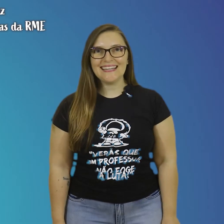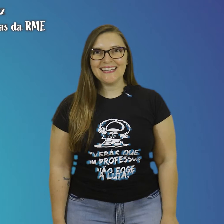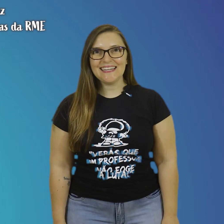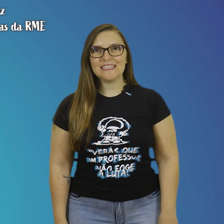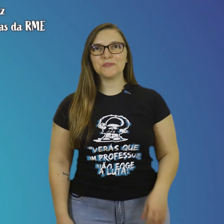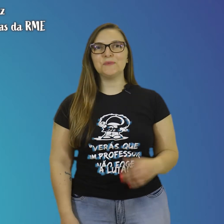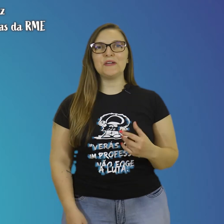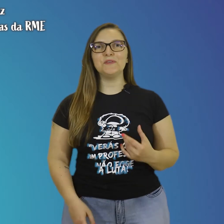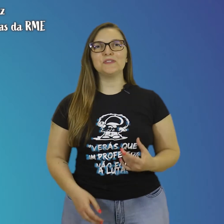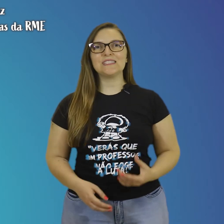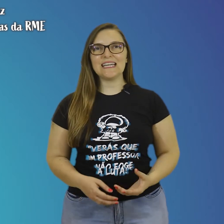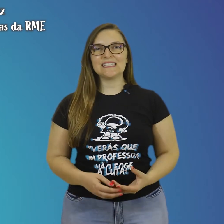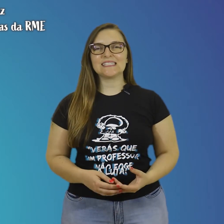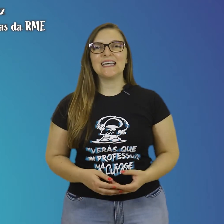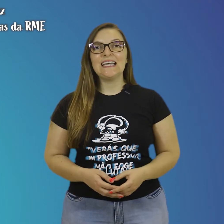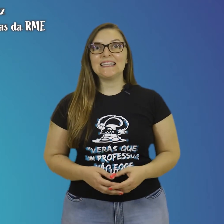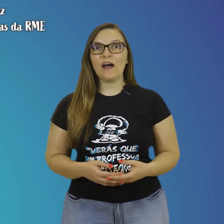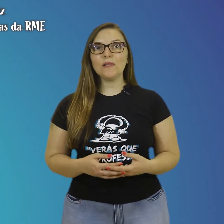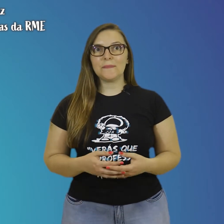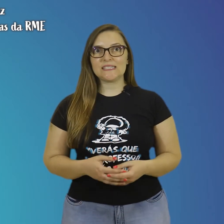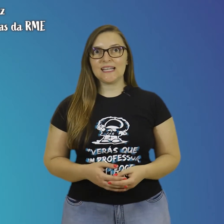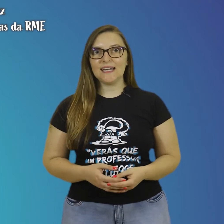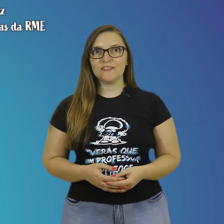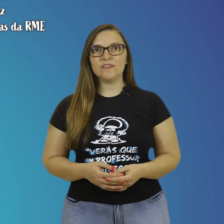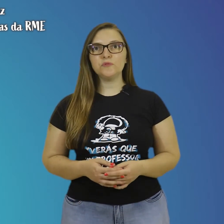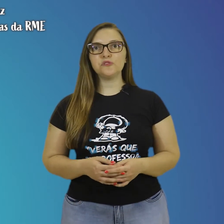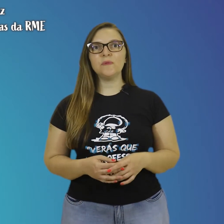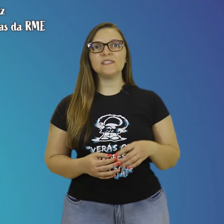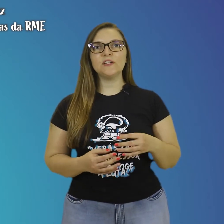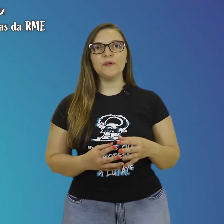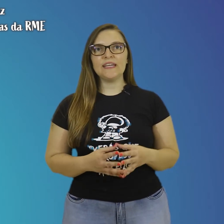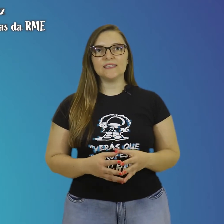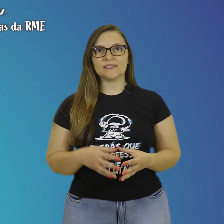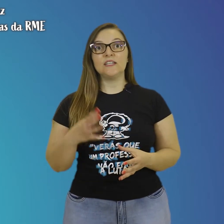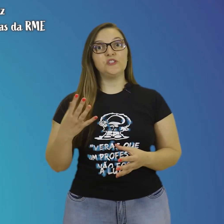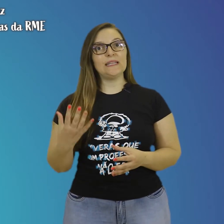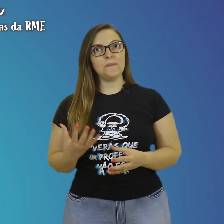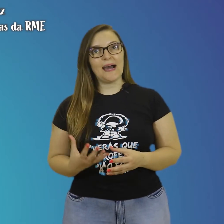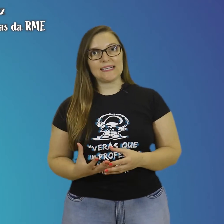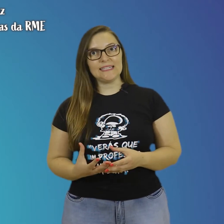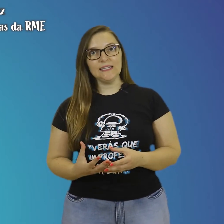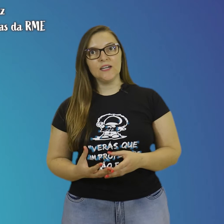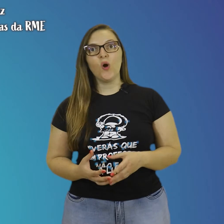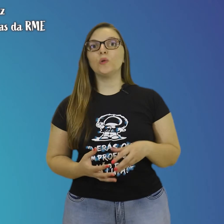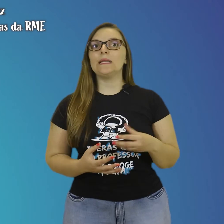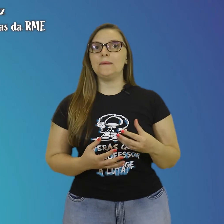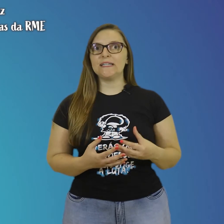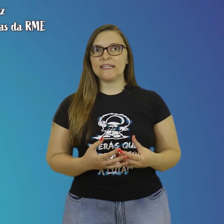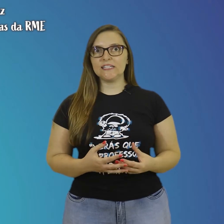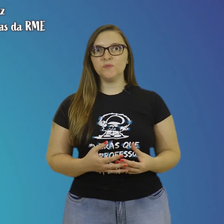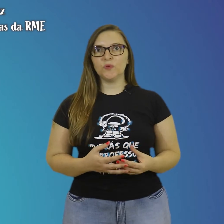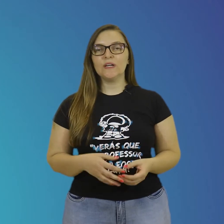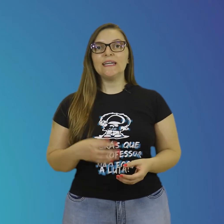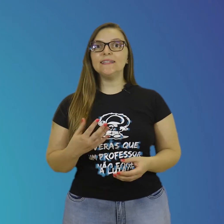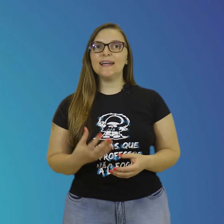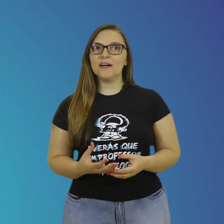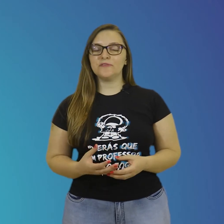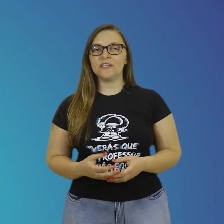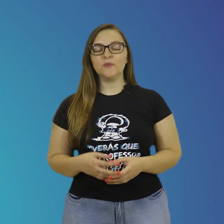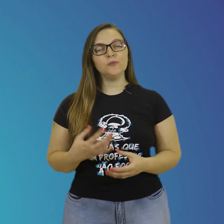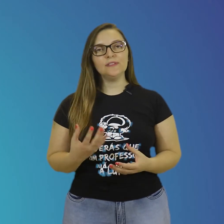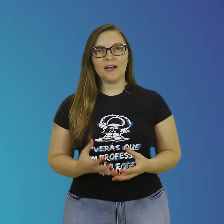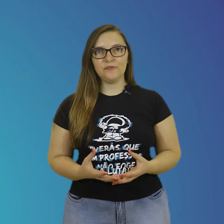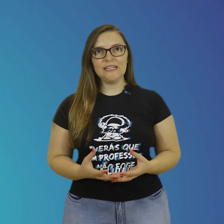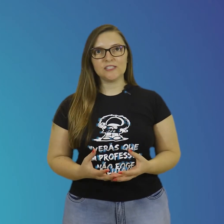Fala galerinha, tudo bem com vocês? Na aula passada, vimos sobre as teorias de Lamarck, o lamarquismo, e